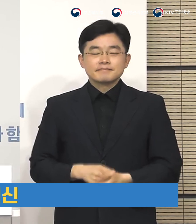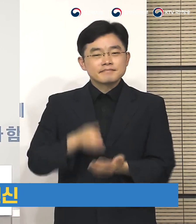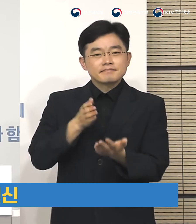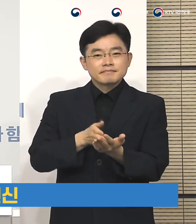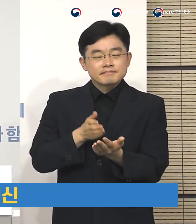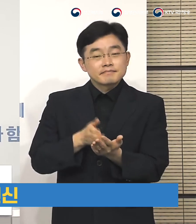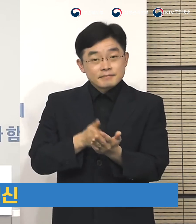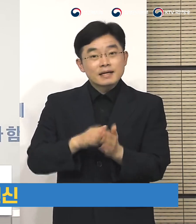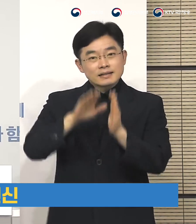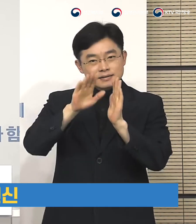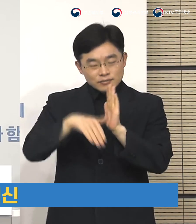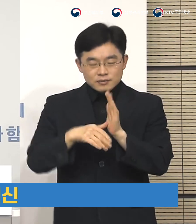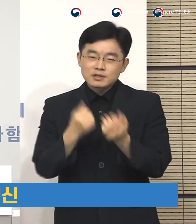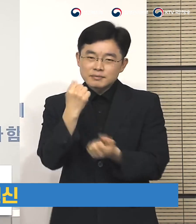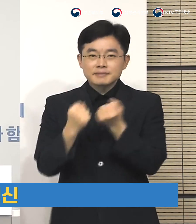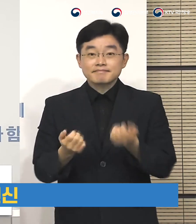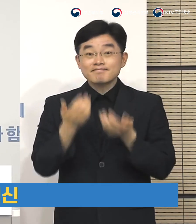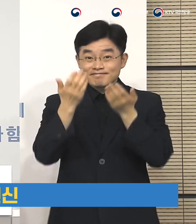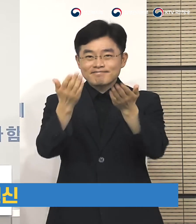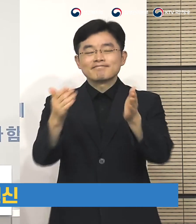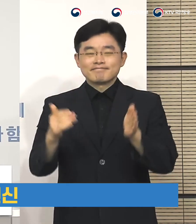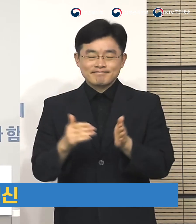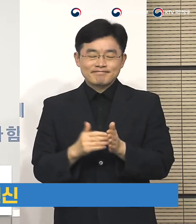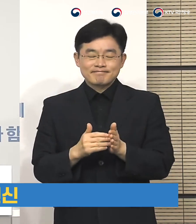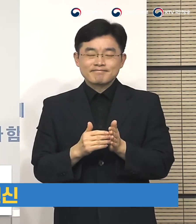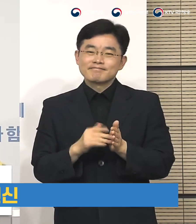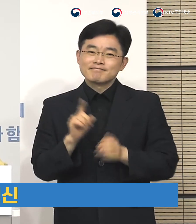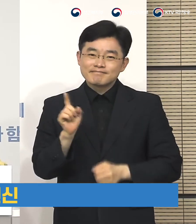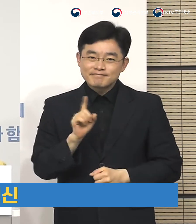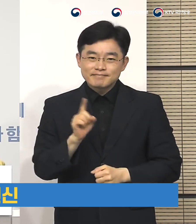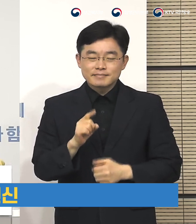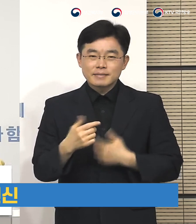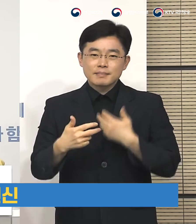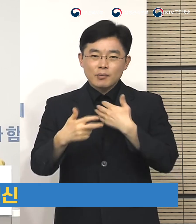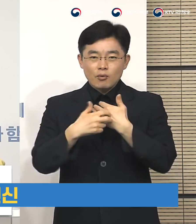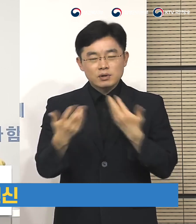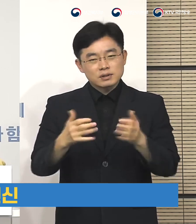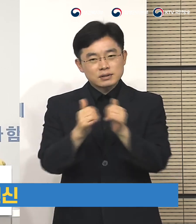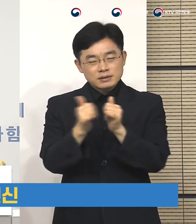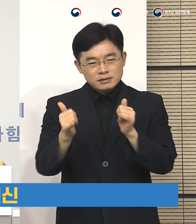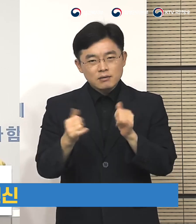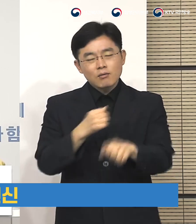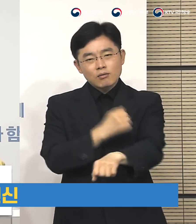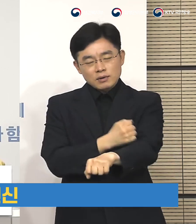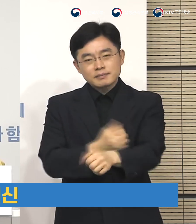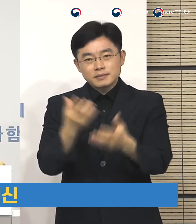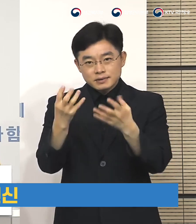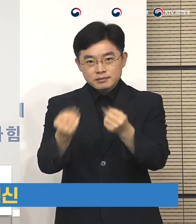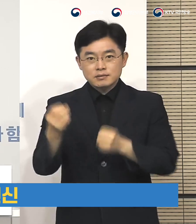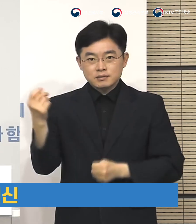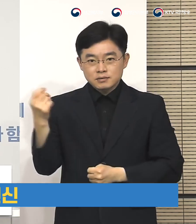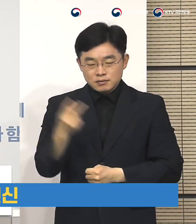말씀드렸듯이 현장에서 고생하시고 애쓰셨던 분들 그리고